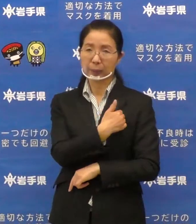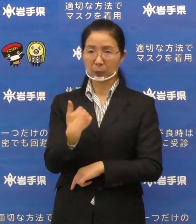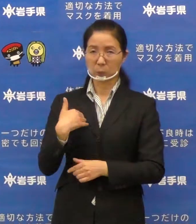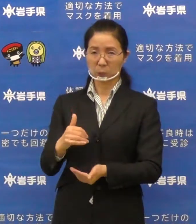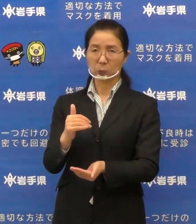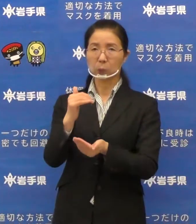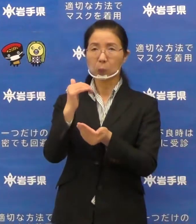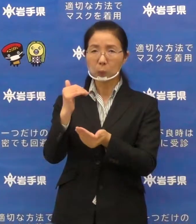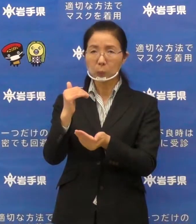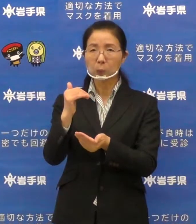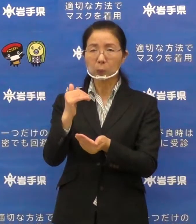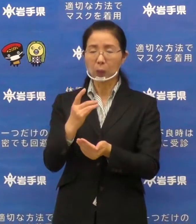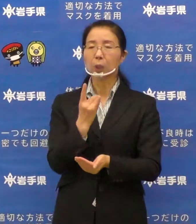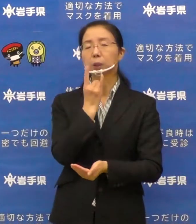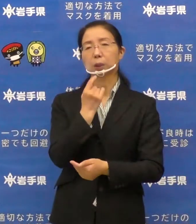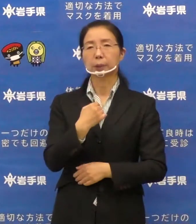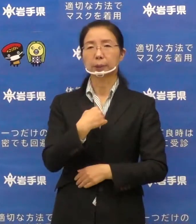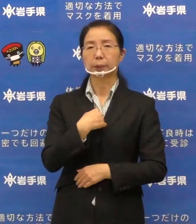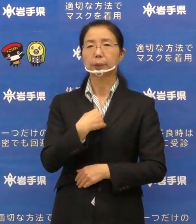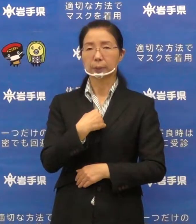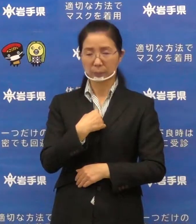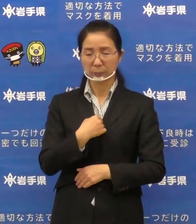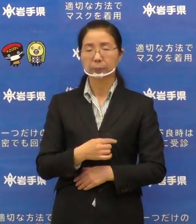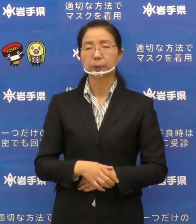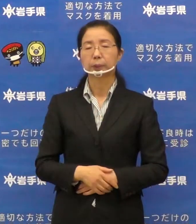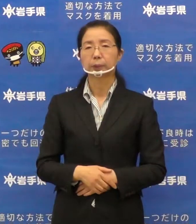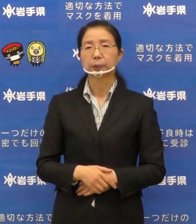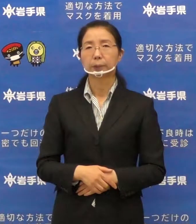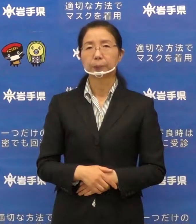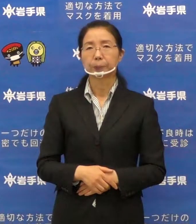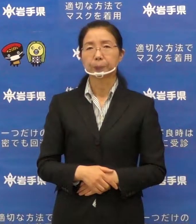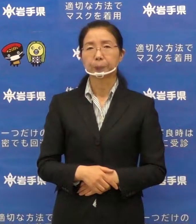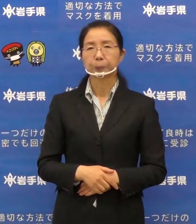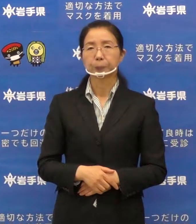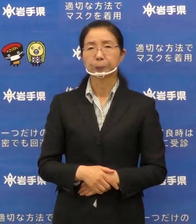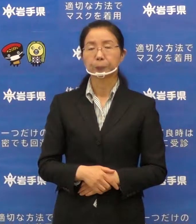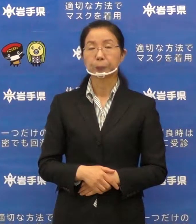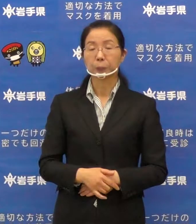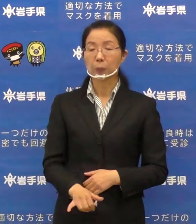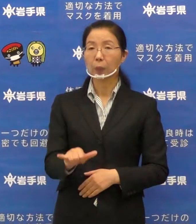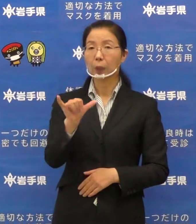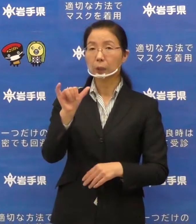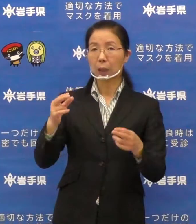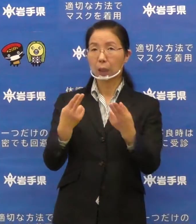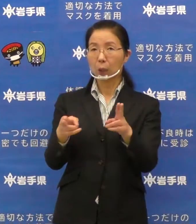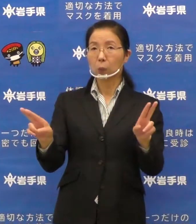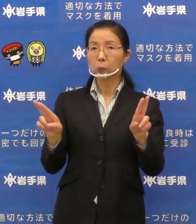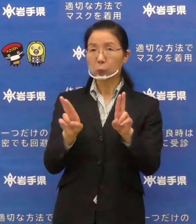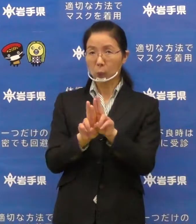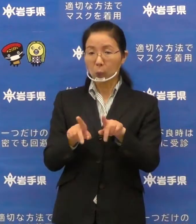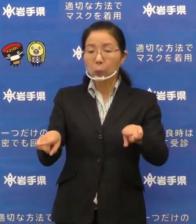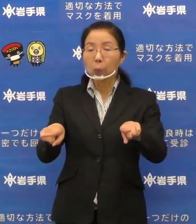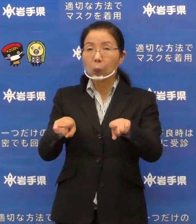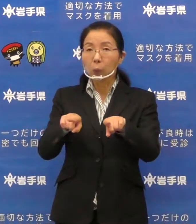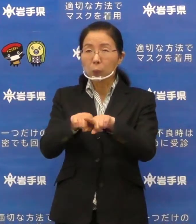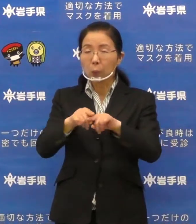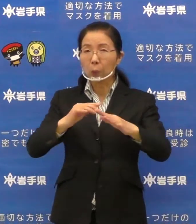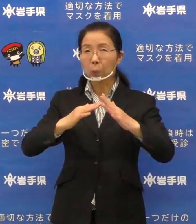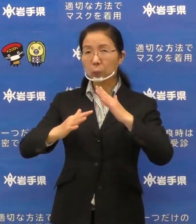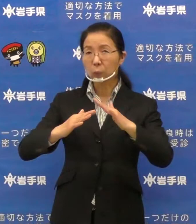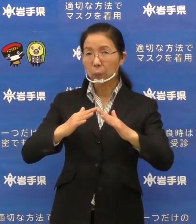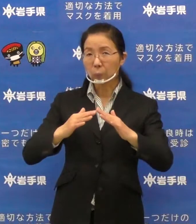を期待しています。まあ、この野党共闘というのは